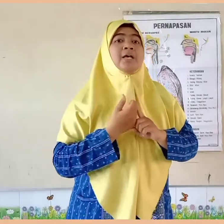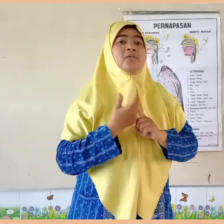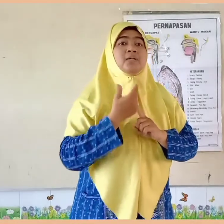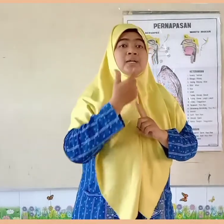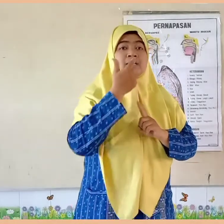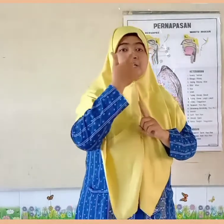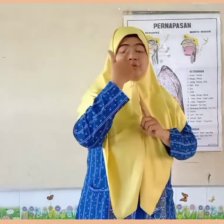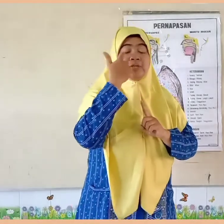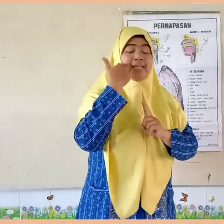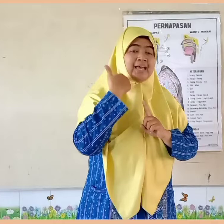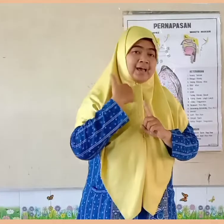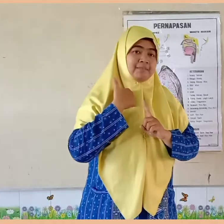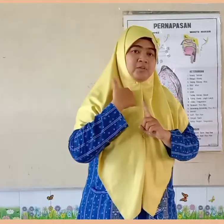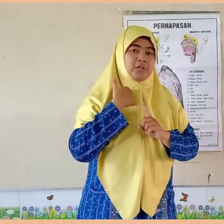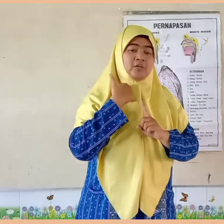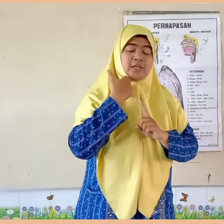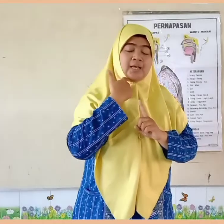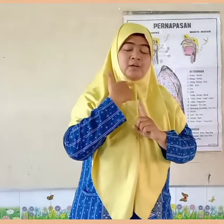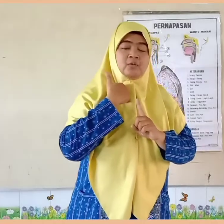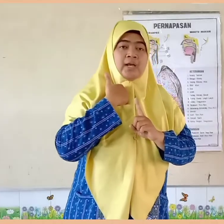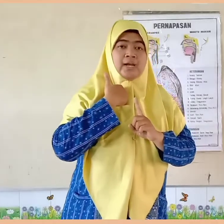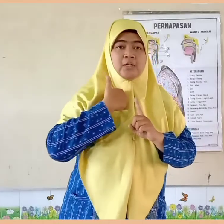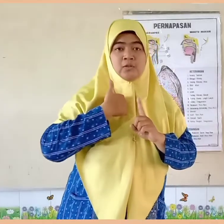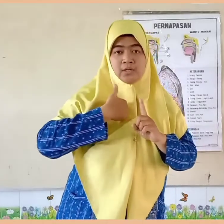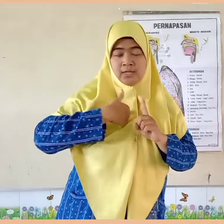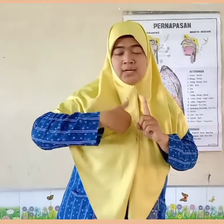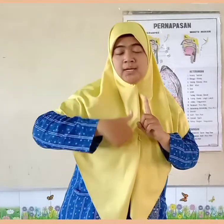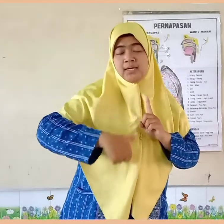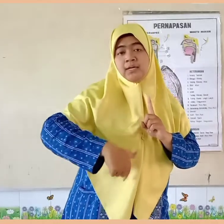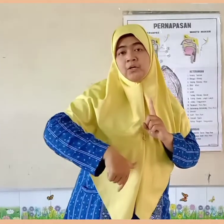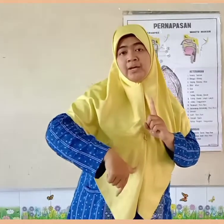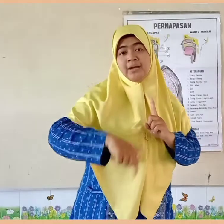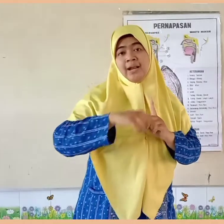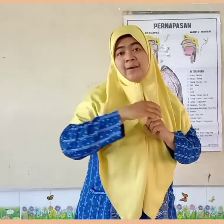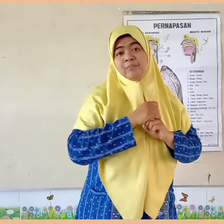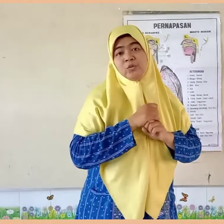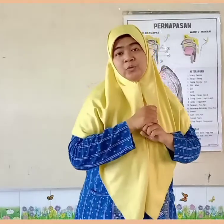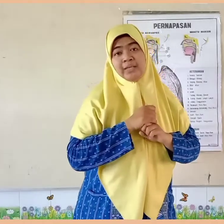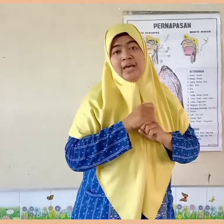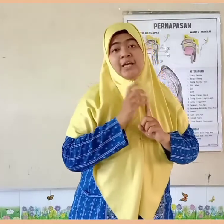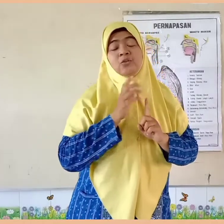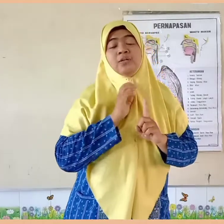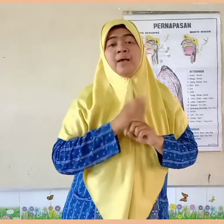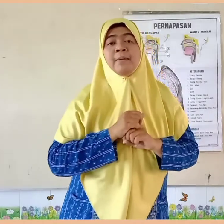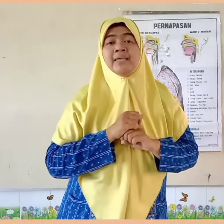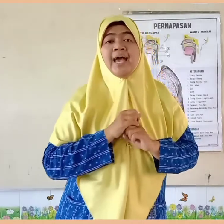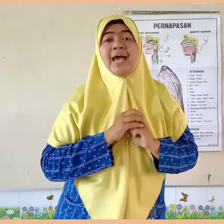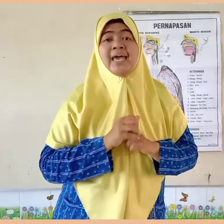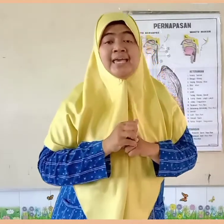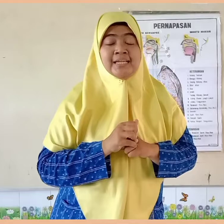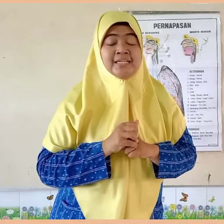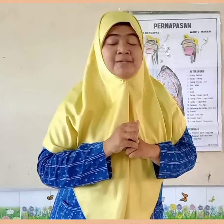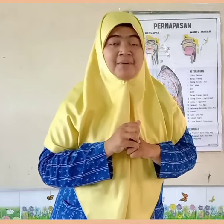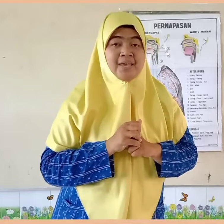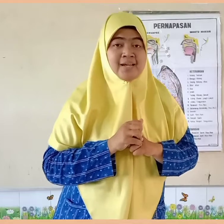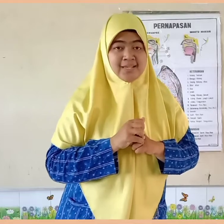masuk ke hidung kita, kemudian langsung ke organ dalam tubuh kita, itu namanya